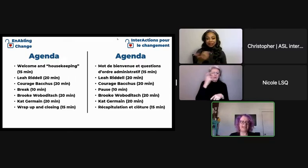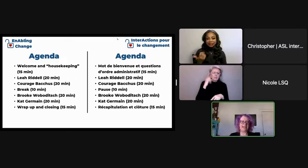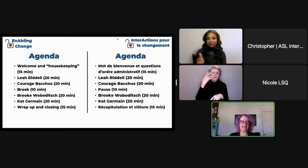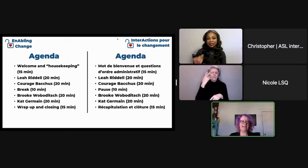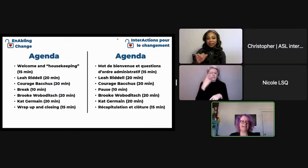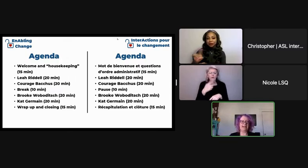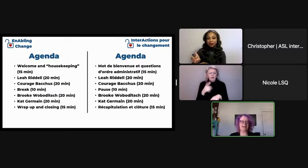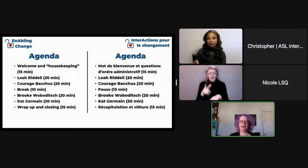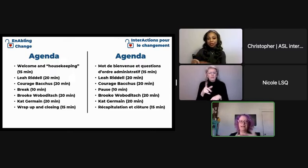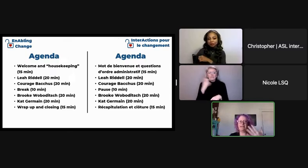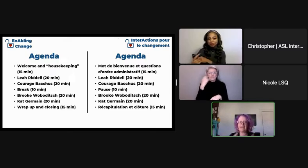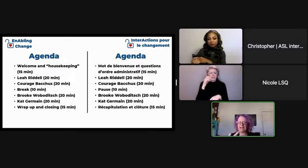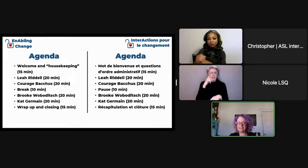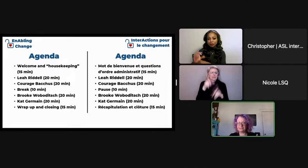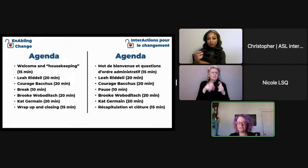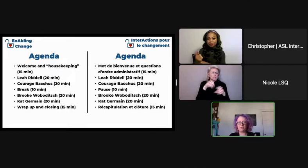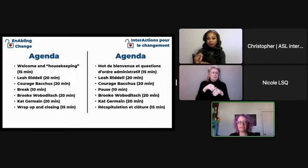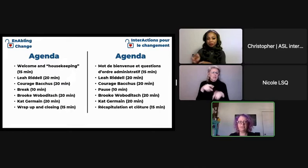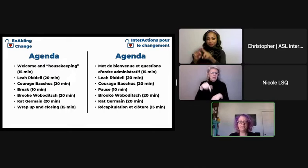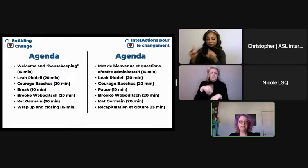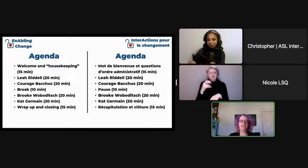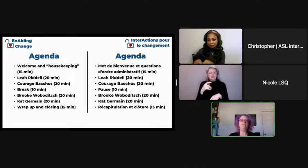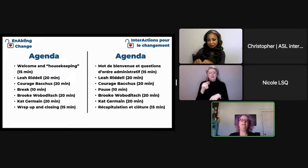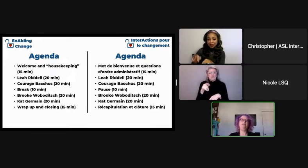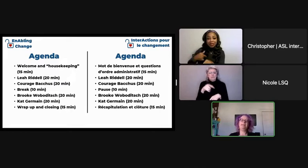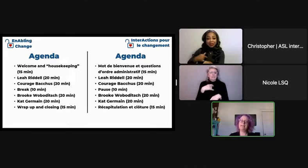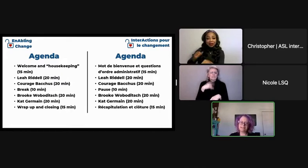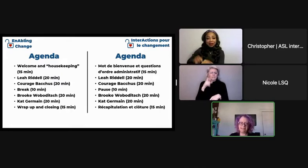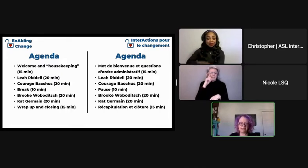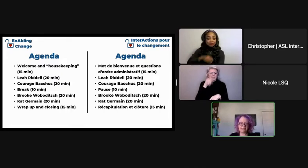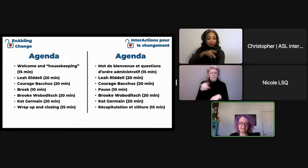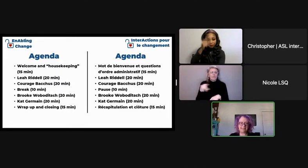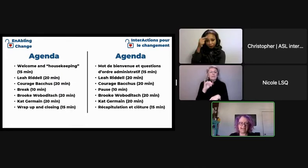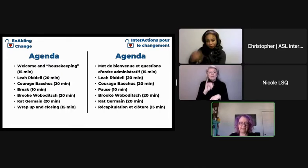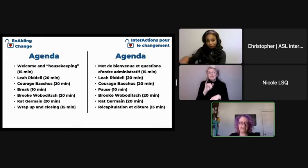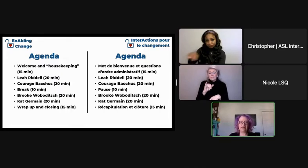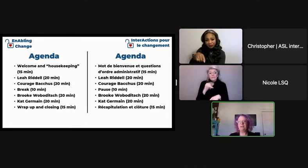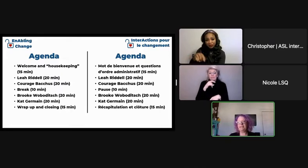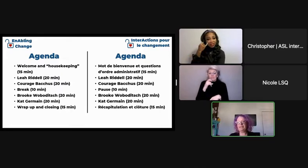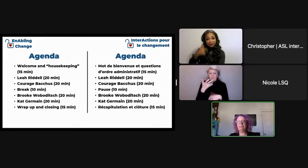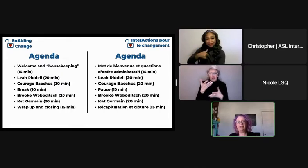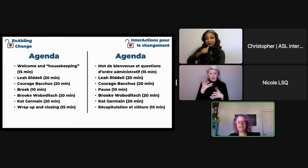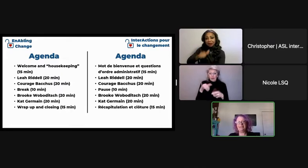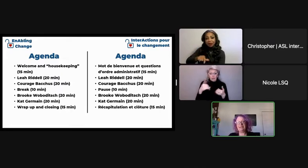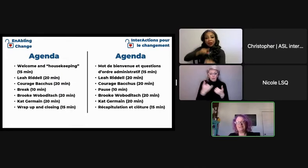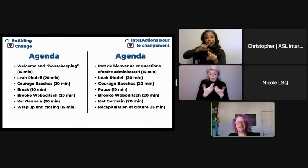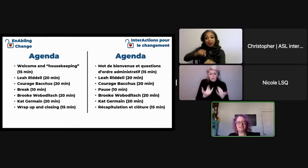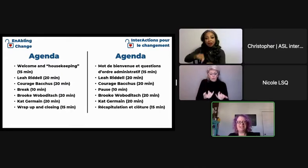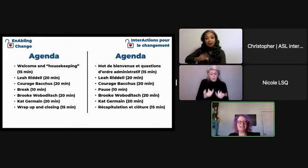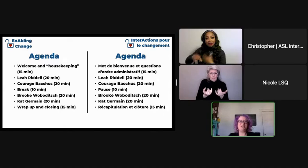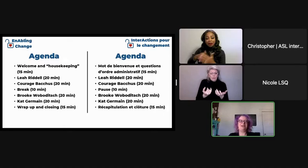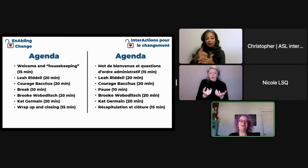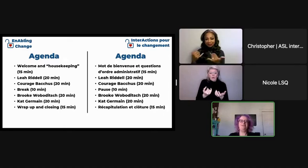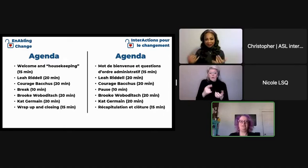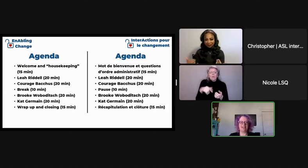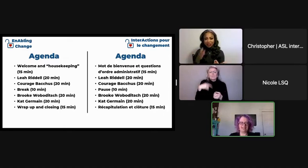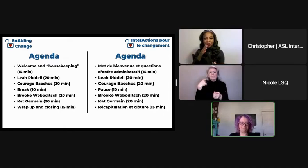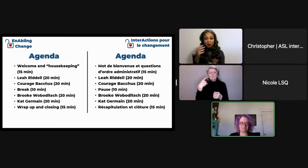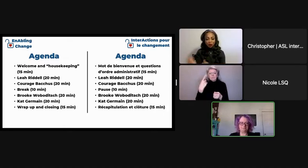poser vos questions dans le chat et je pourrai les poser pour vous. Si nous ne les abandonnons pas toutes aujourd'hui, nous les montrons